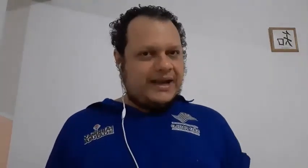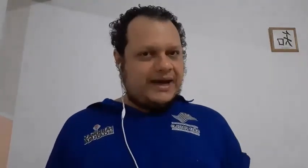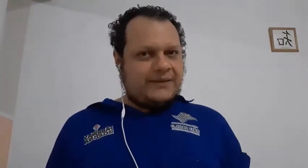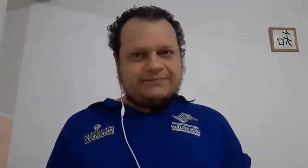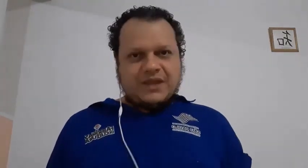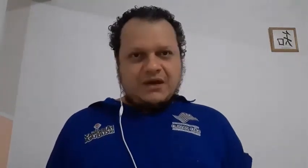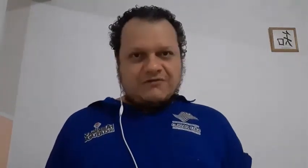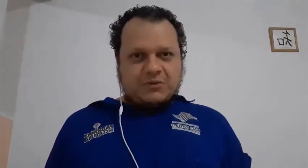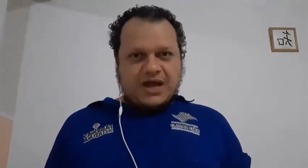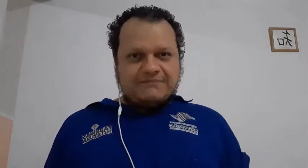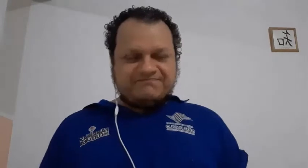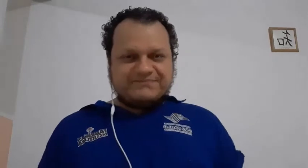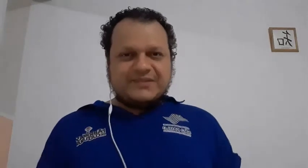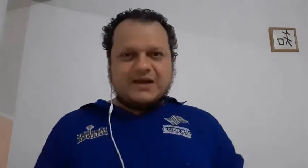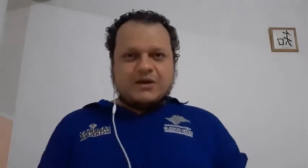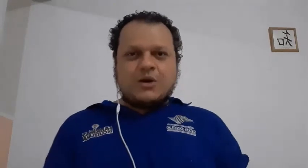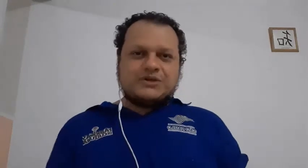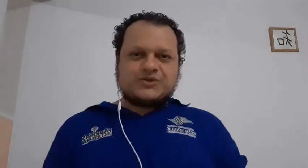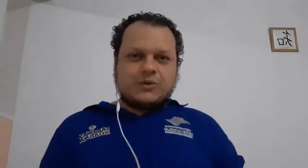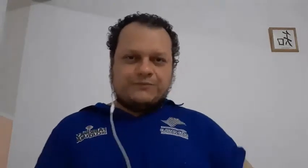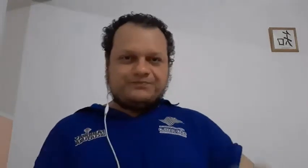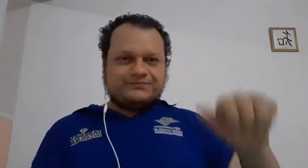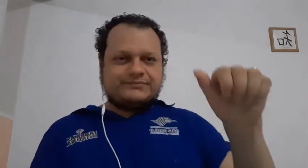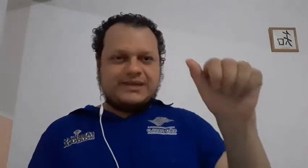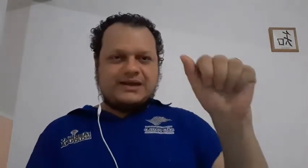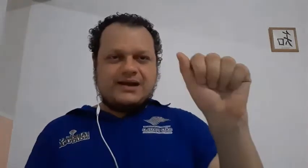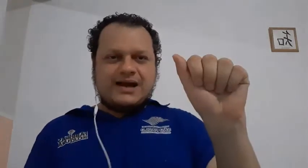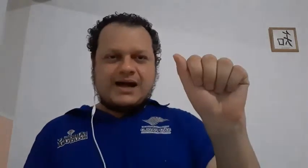hein? Vamos lá? Começou. A.